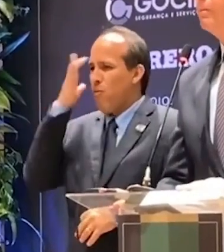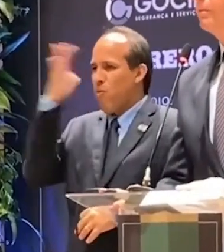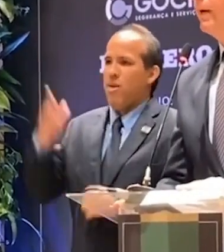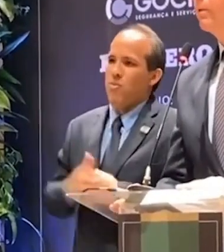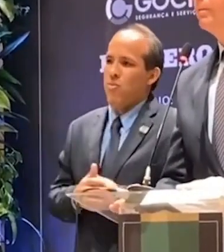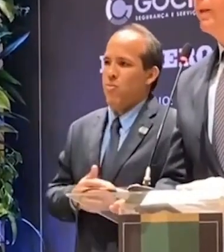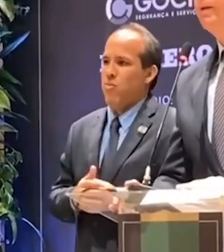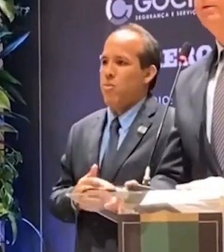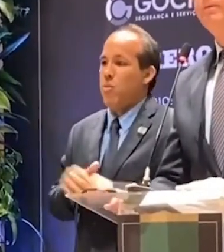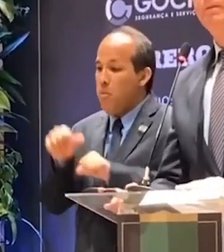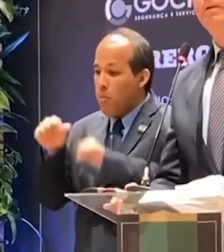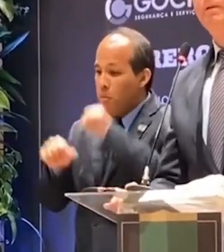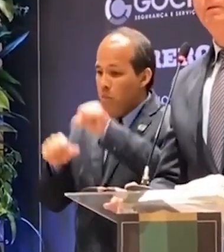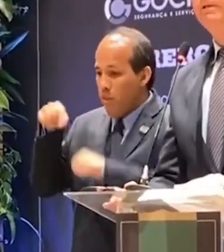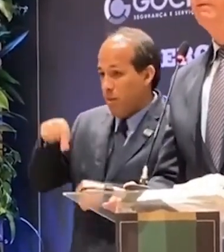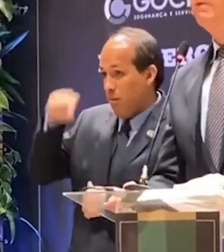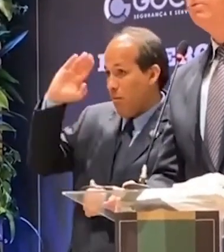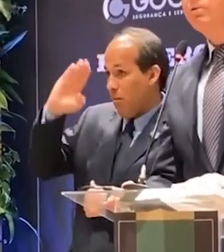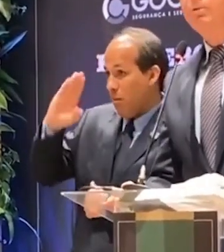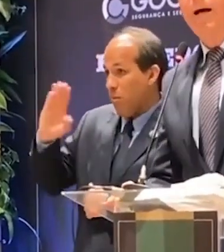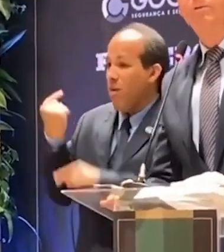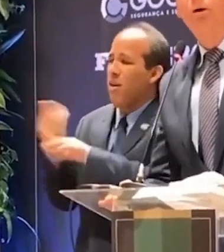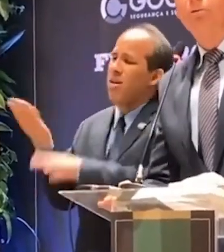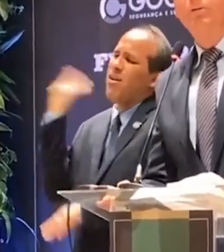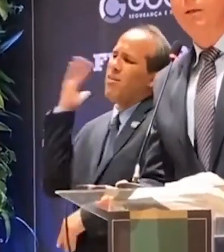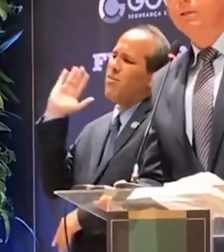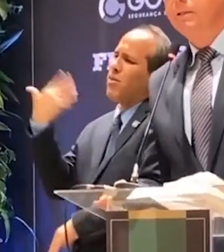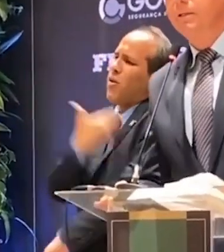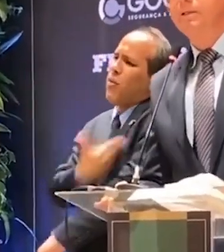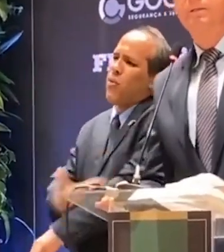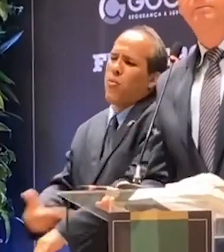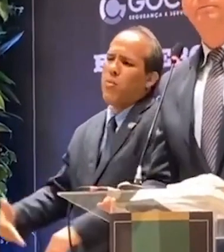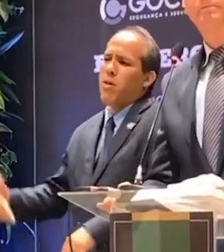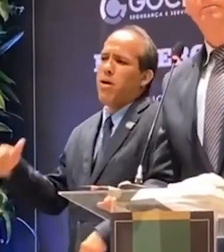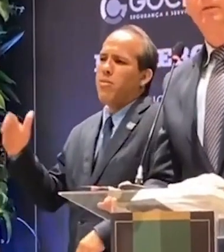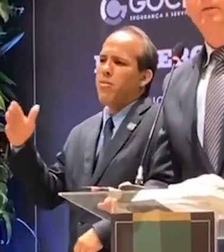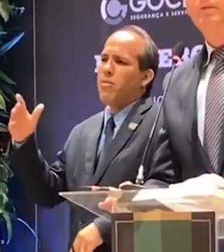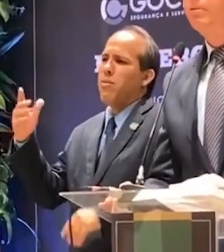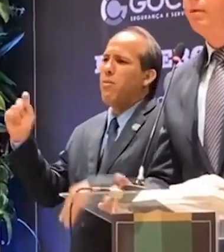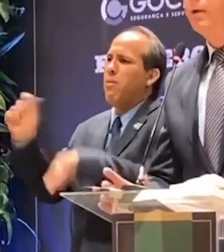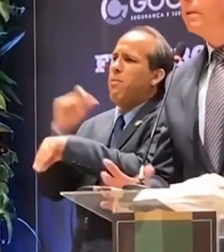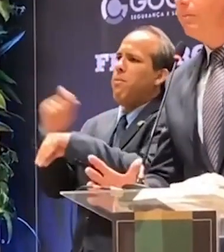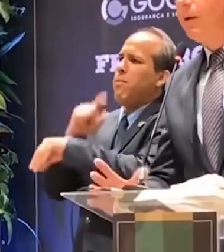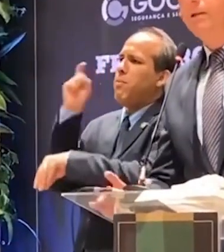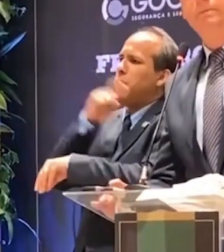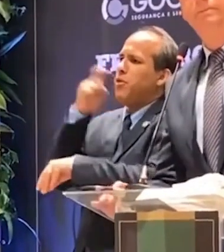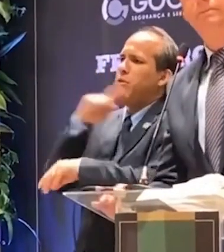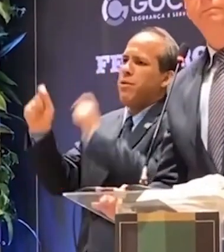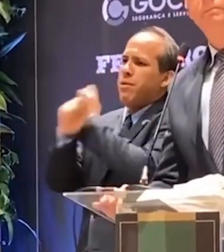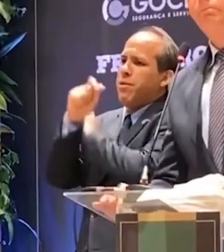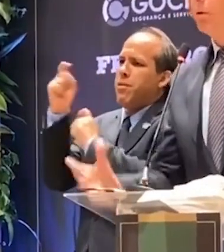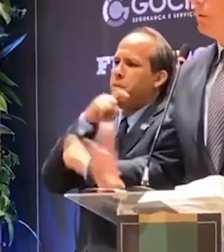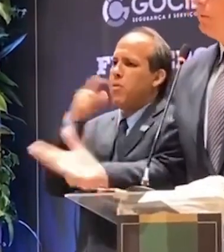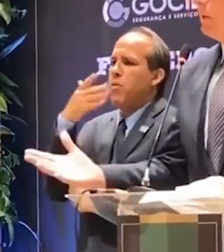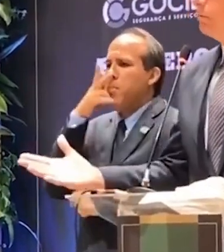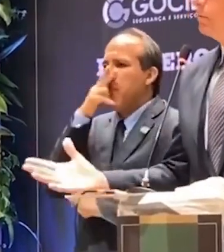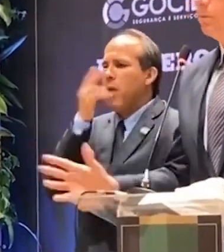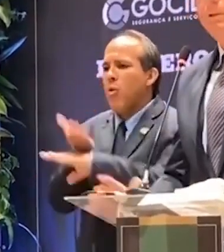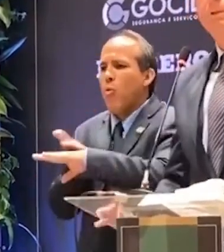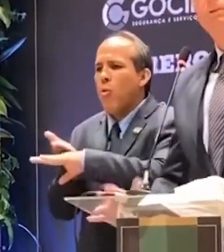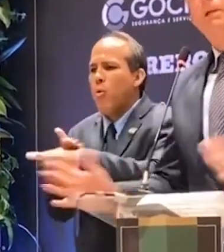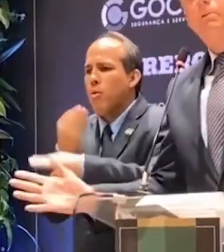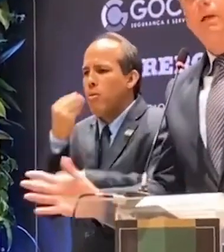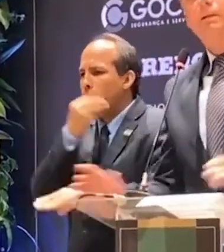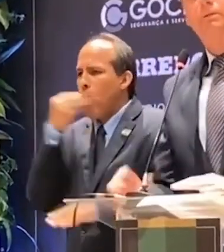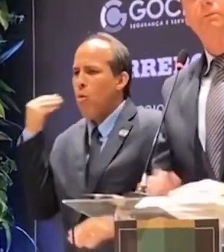não é fácil mudar o Brasil, que estava acostumado a ouvir mentiras e conversas moles. Por isso me